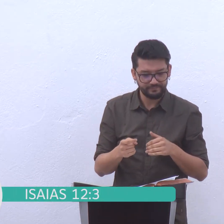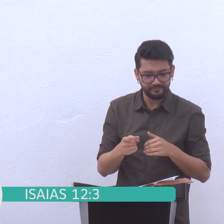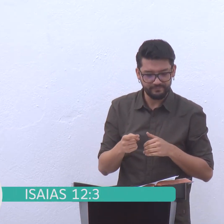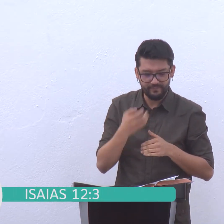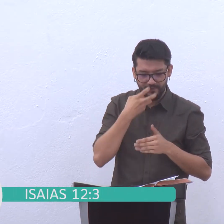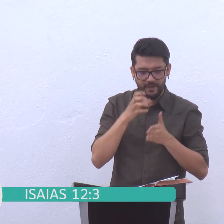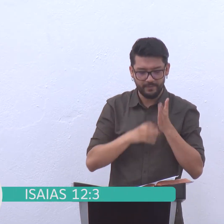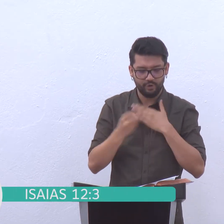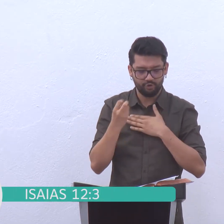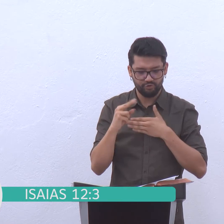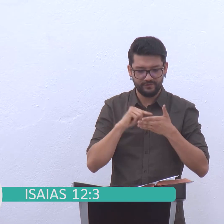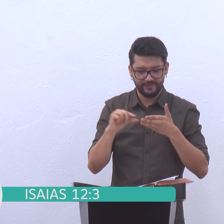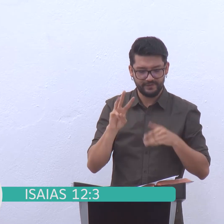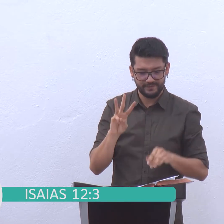por favor.